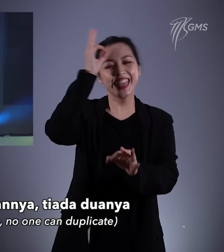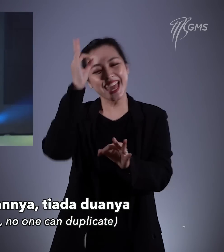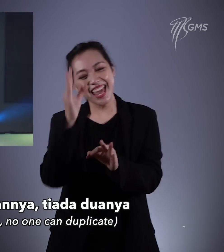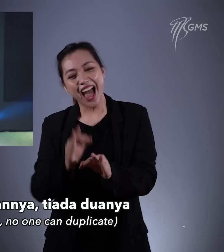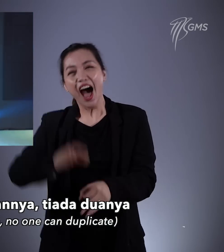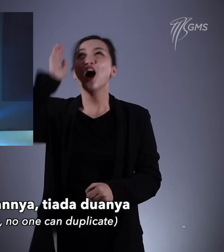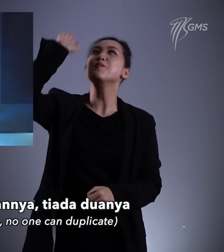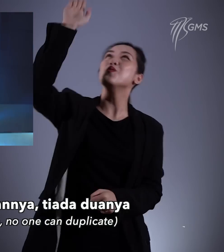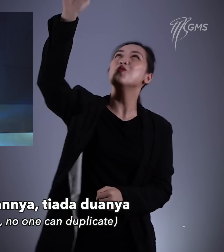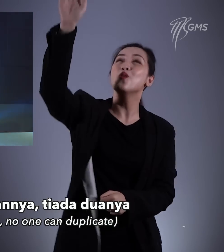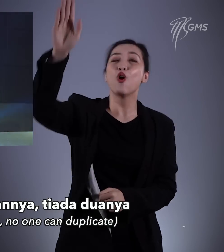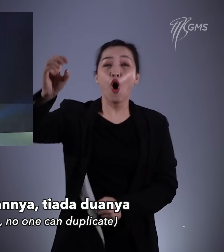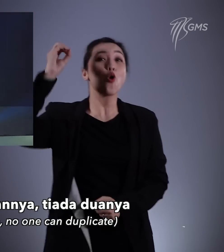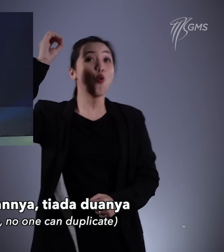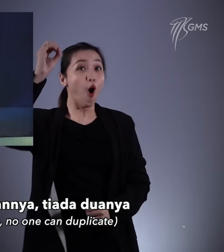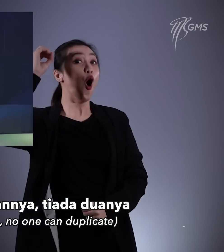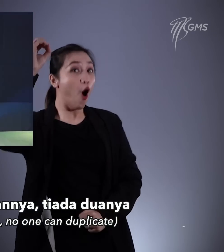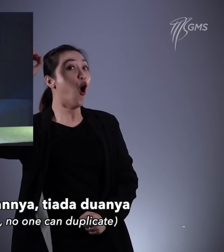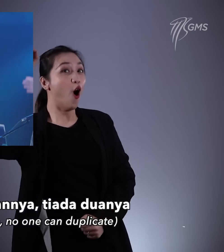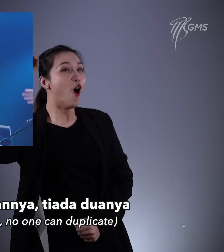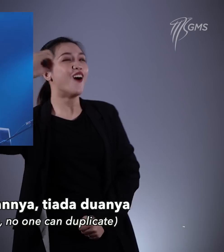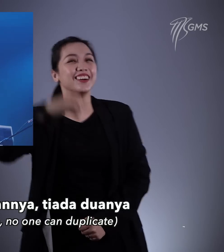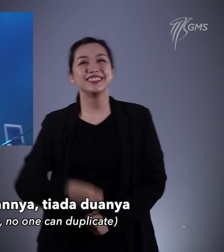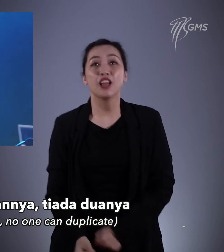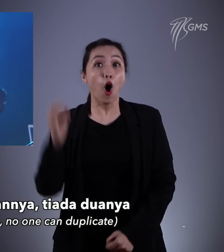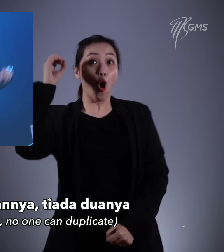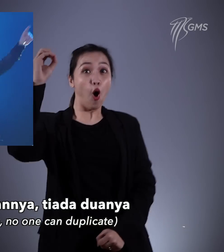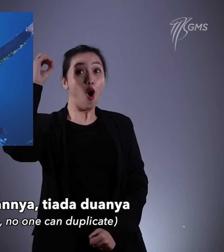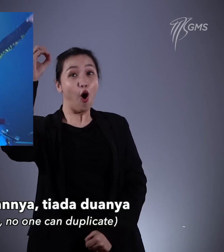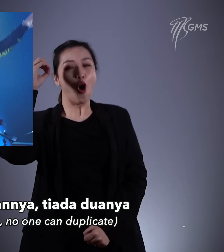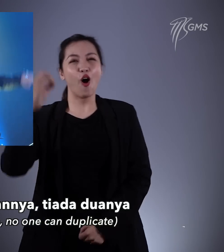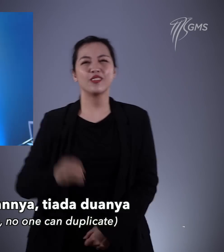kasih setiamu. Oh,